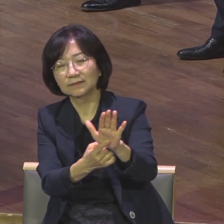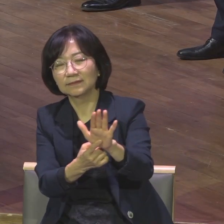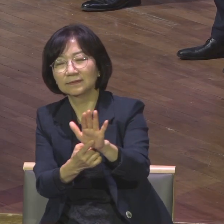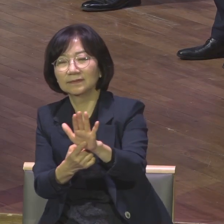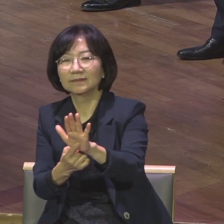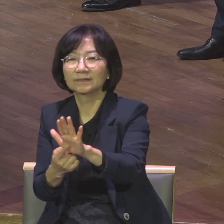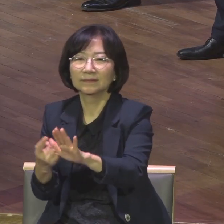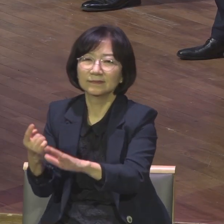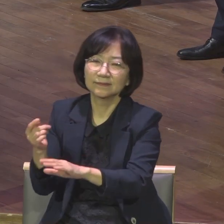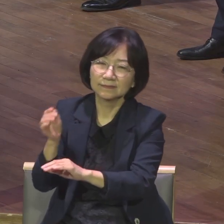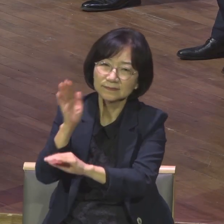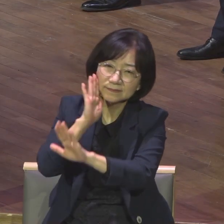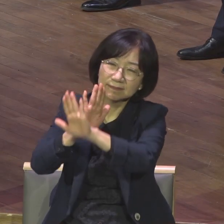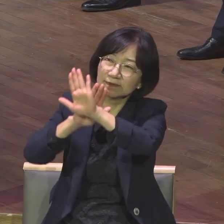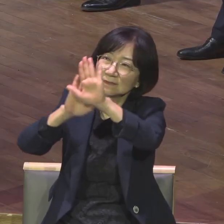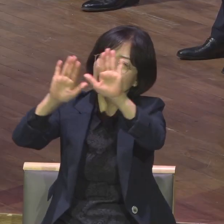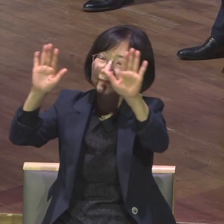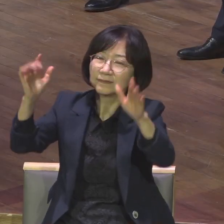드러나니